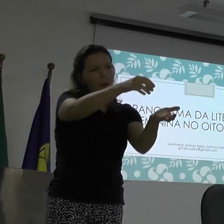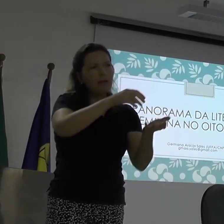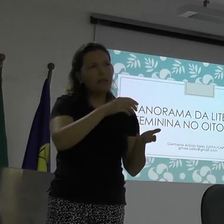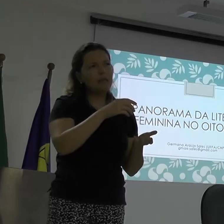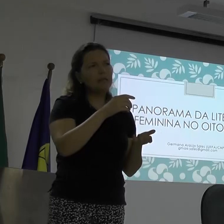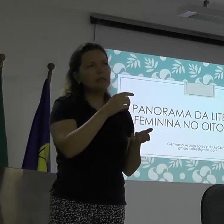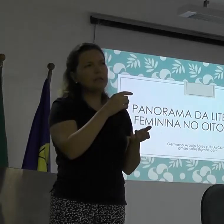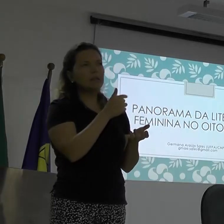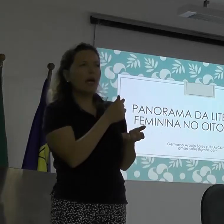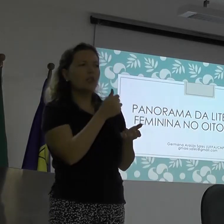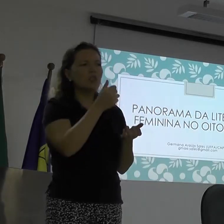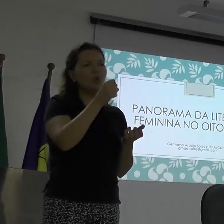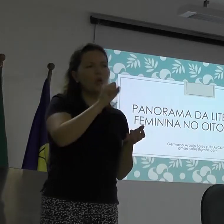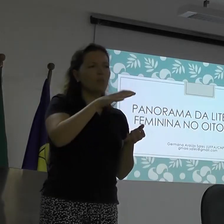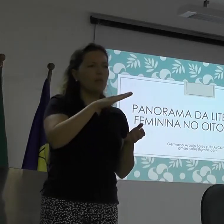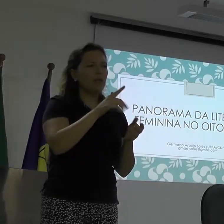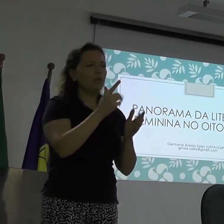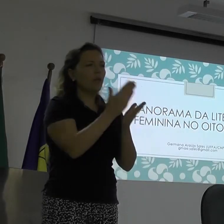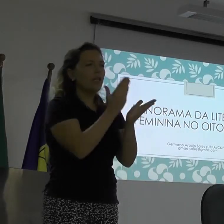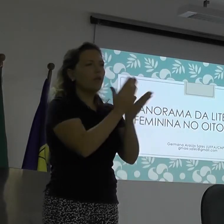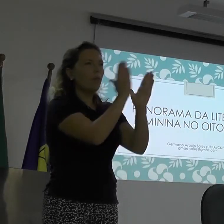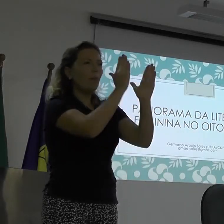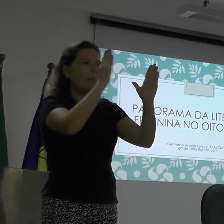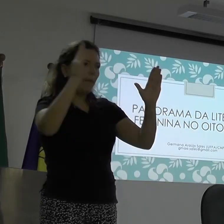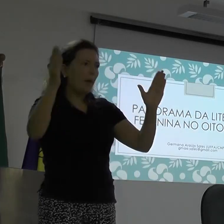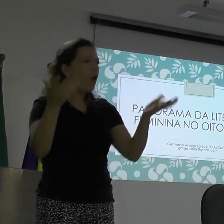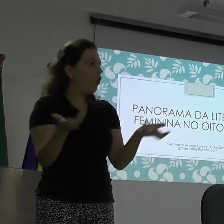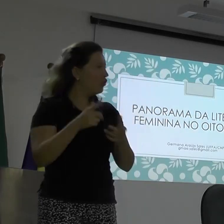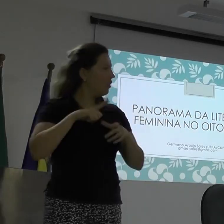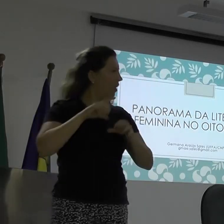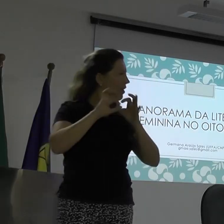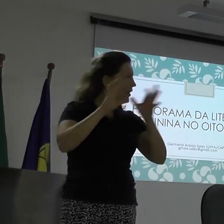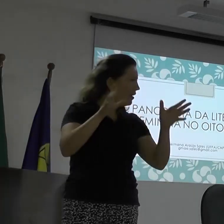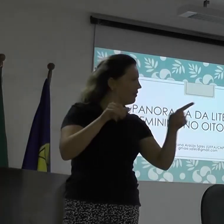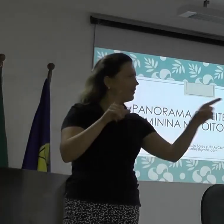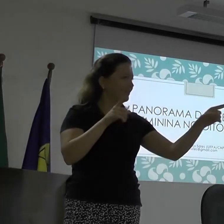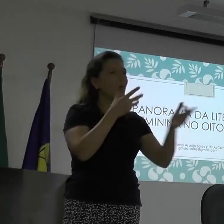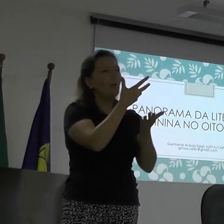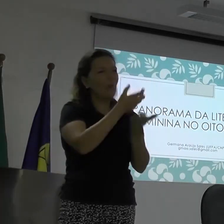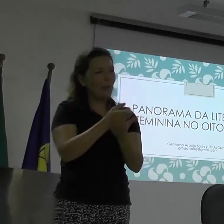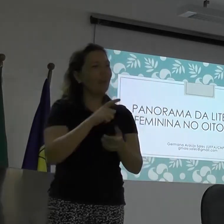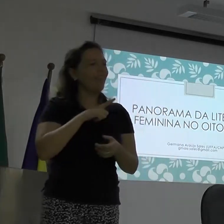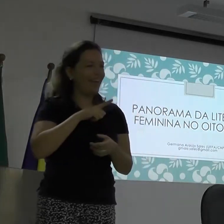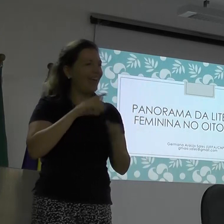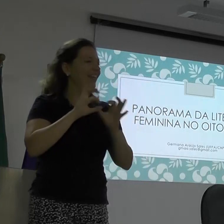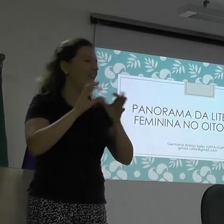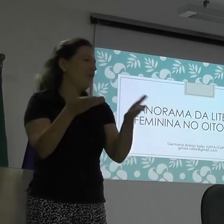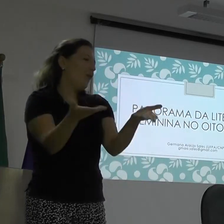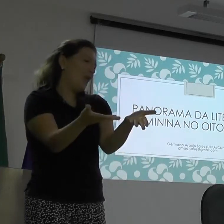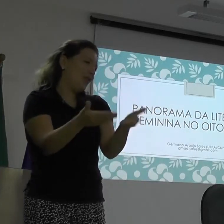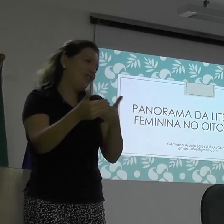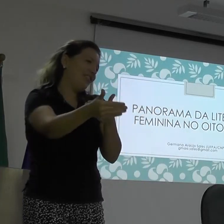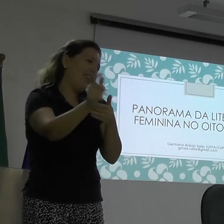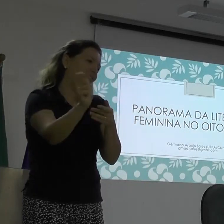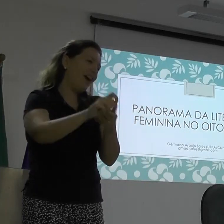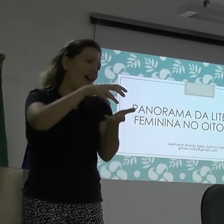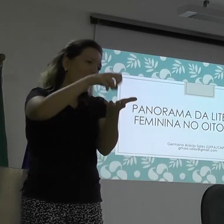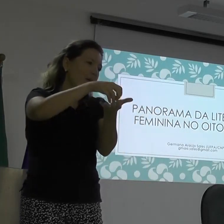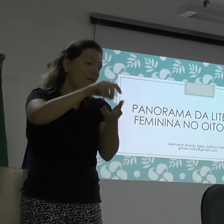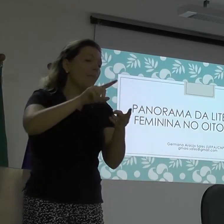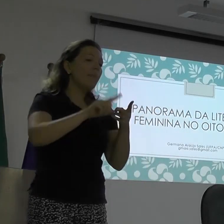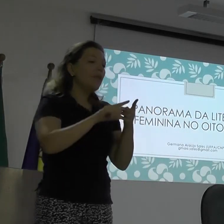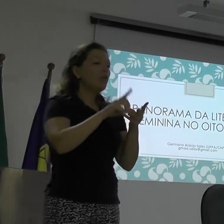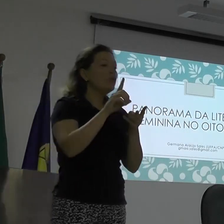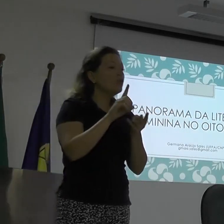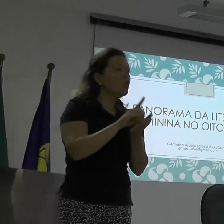8 volumes. Mas tem disponível hoje em dia, né? E tem o Raimundo de Menezes também, que é um dicionário